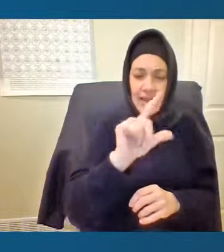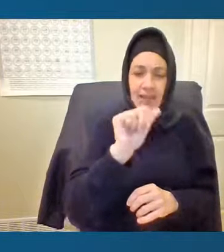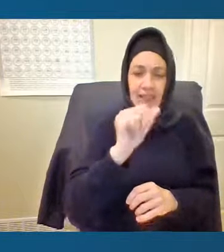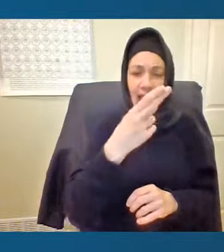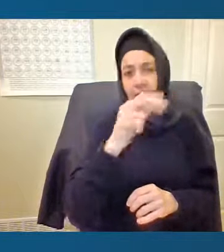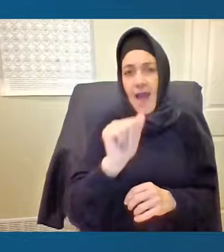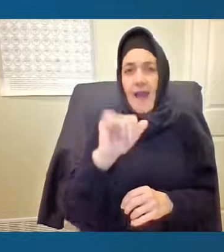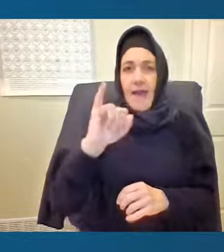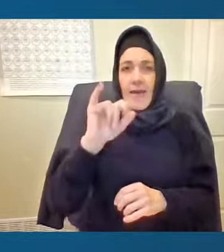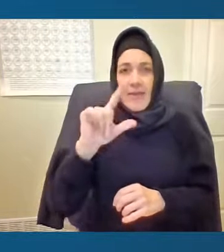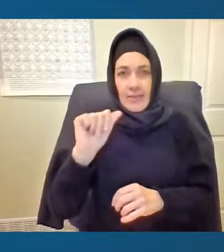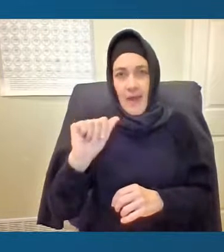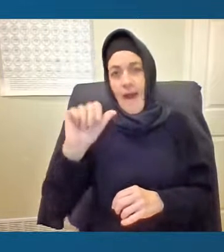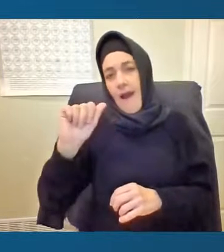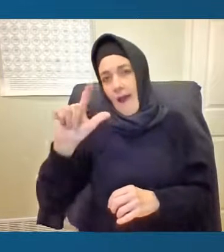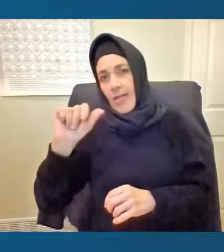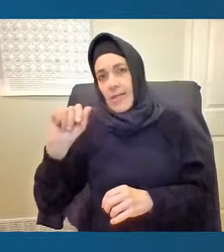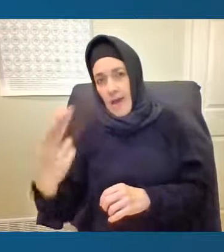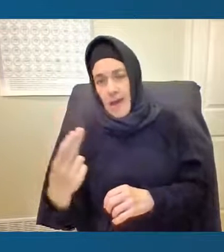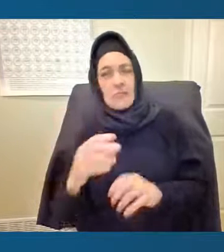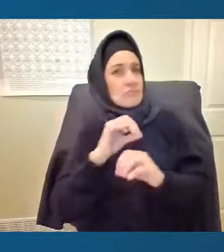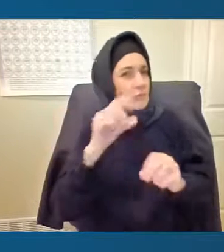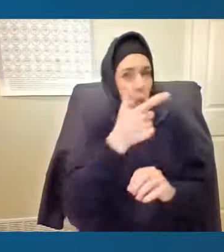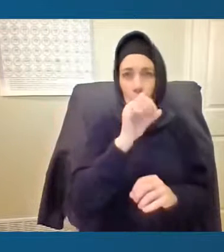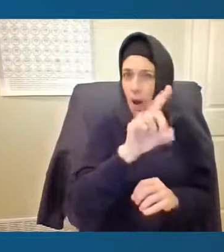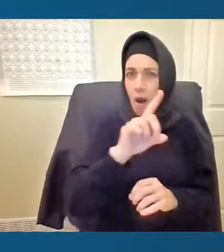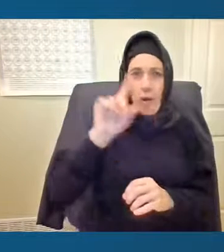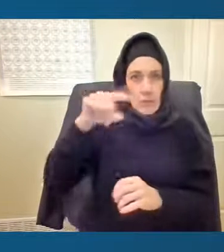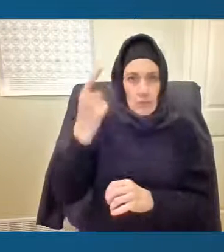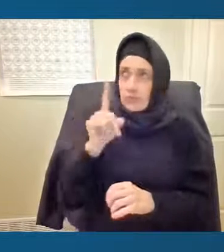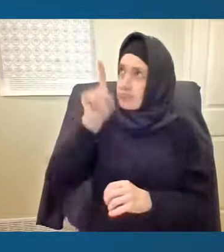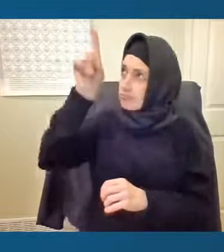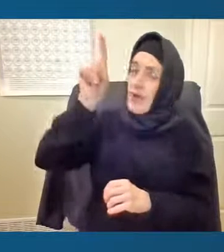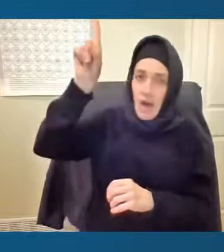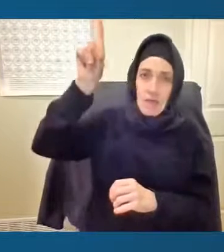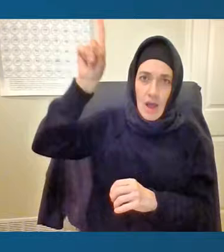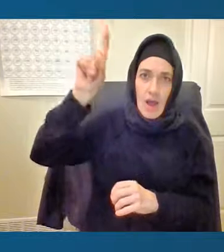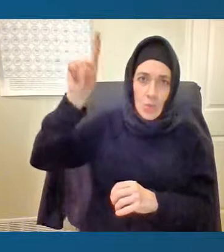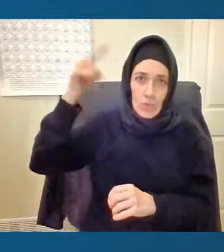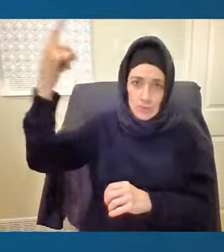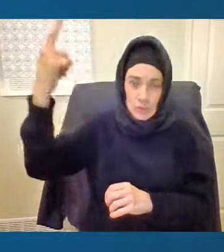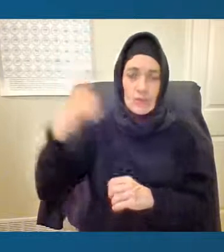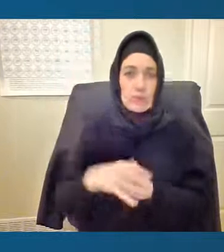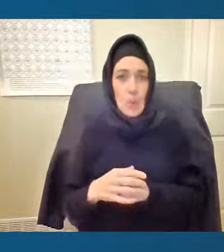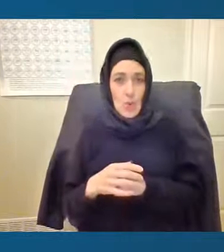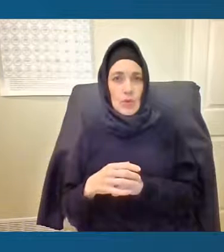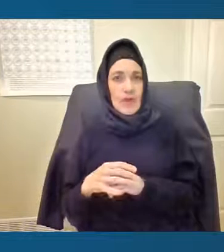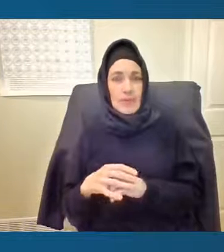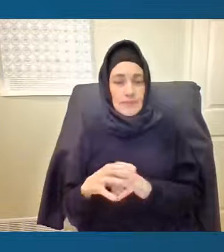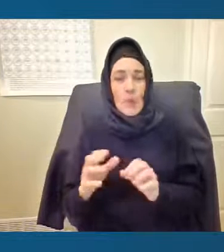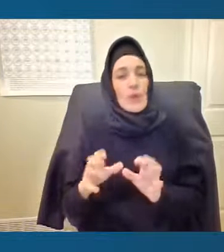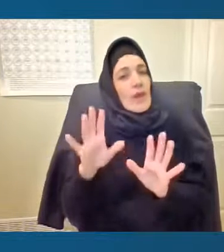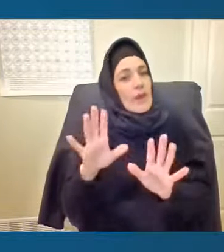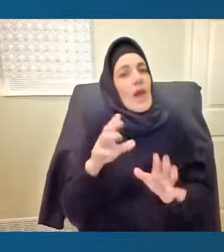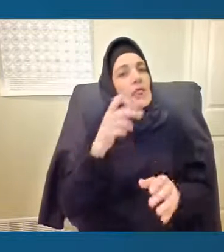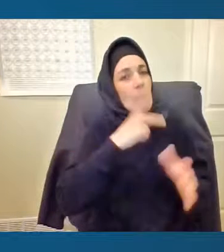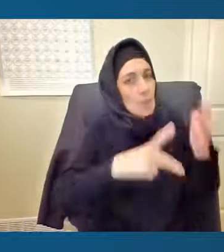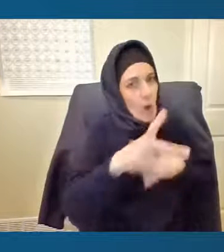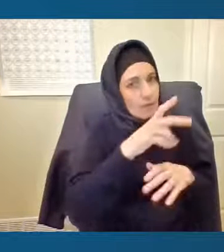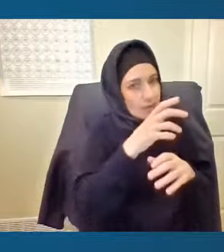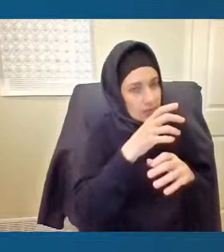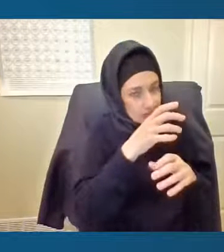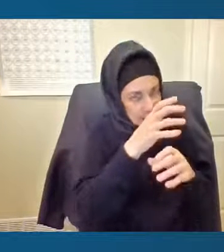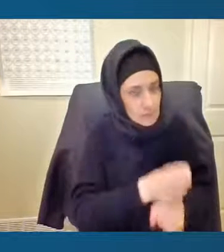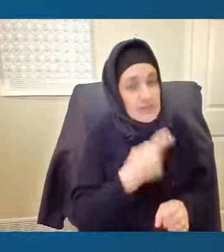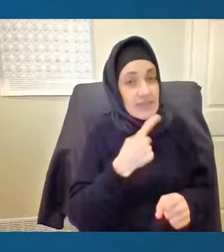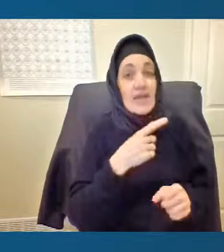ma qalla wa kafa. The Prophet ﷺ said, what is little but enough, that's what you start with. There was a sahabi,